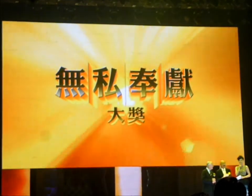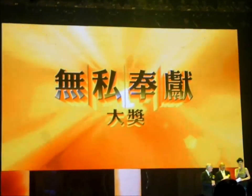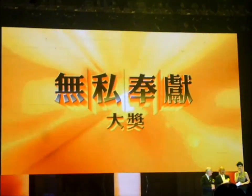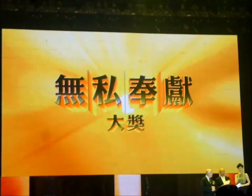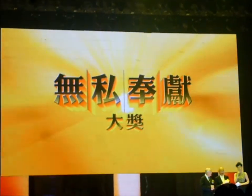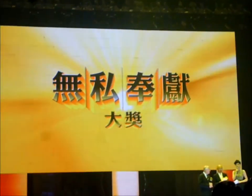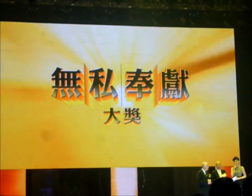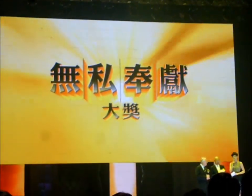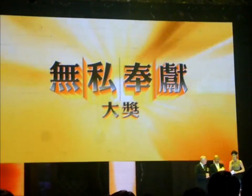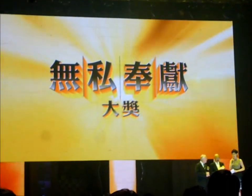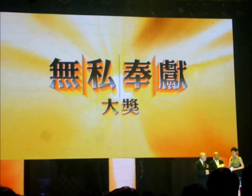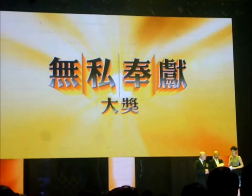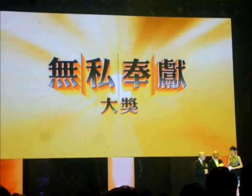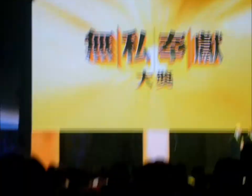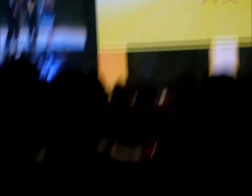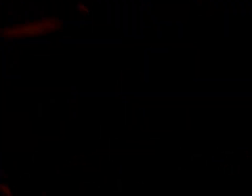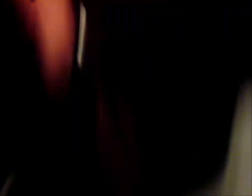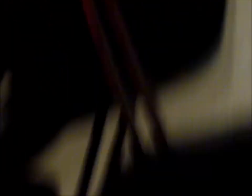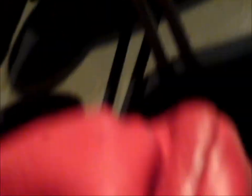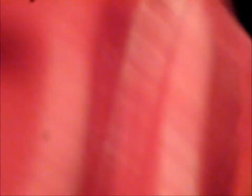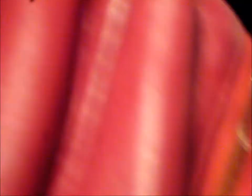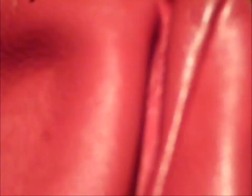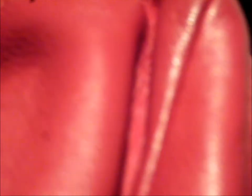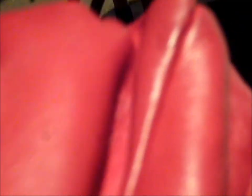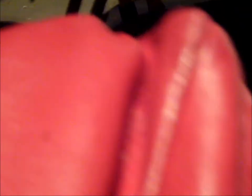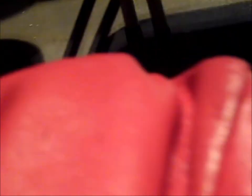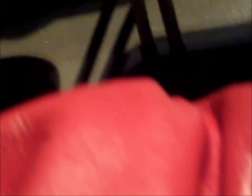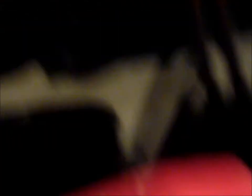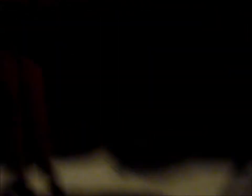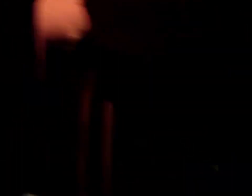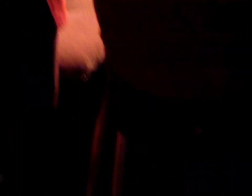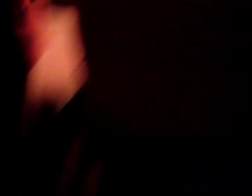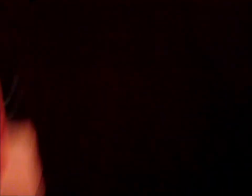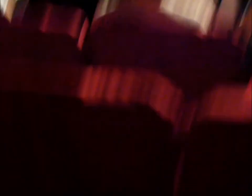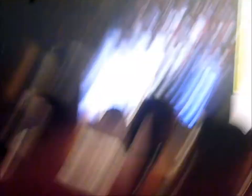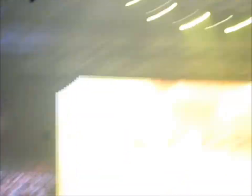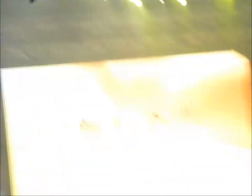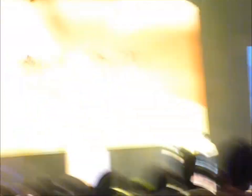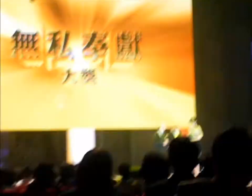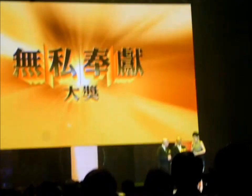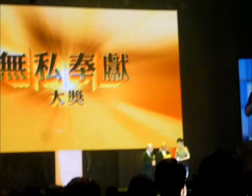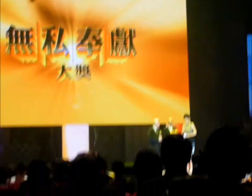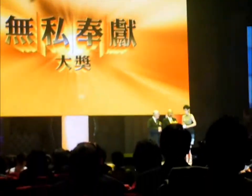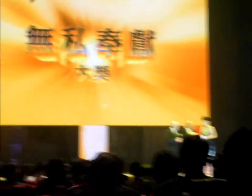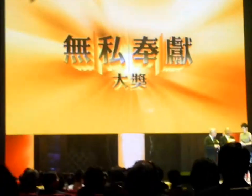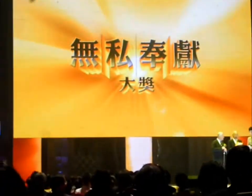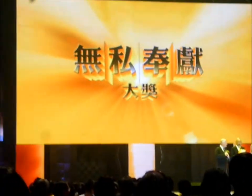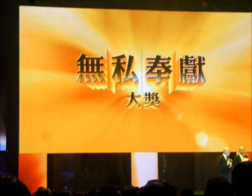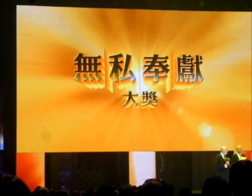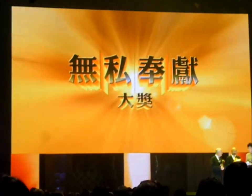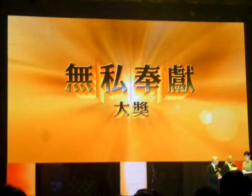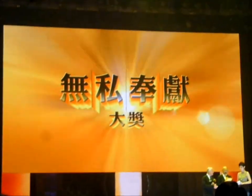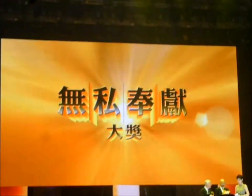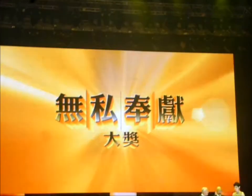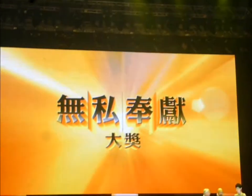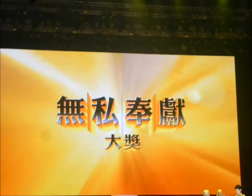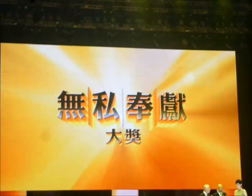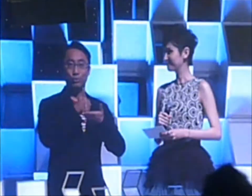友喺呢個時候咧，亦都有請咧，多謝張斌同我哋宣布。 有能者聘請大